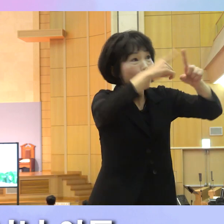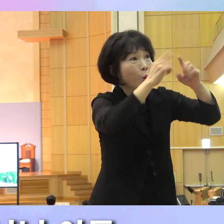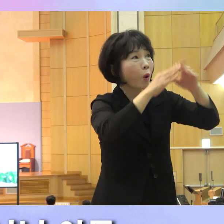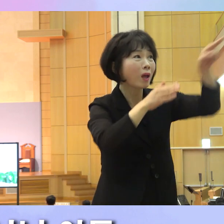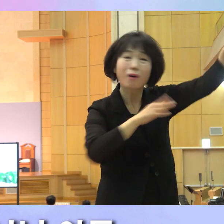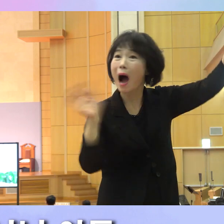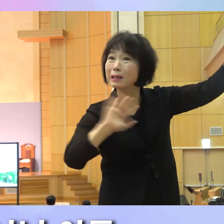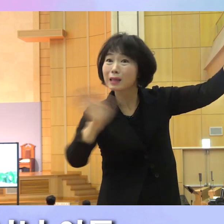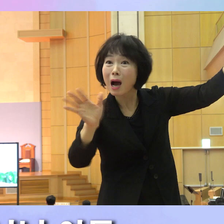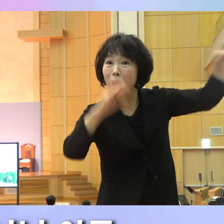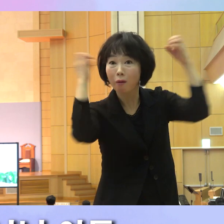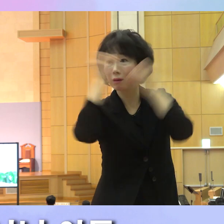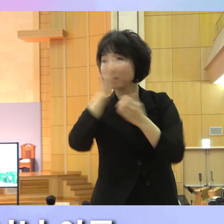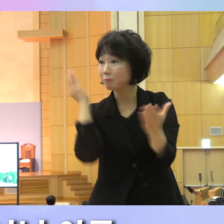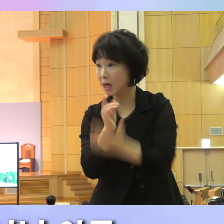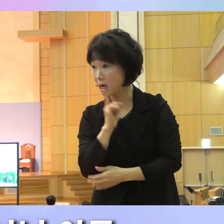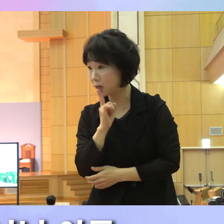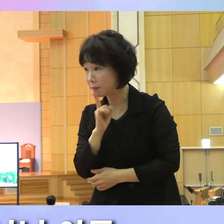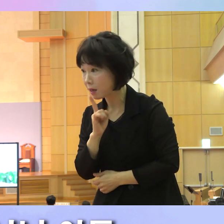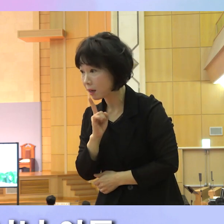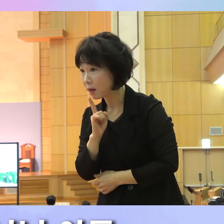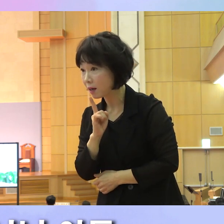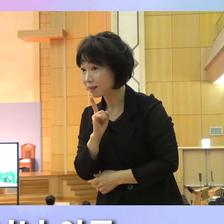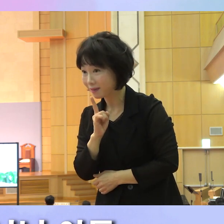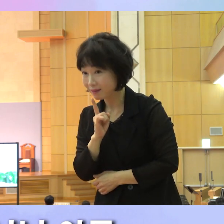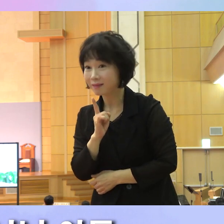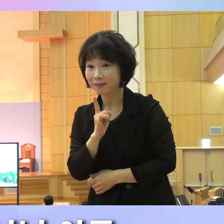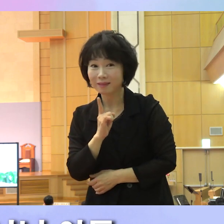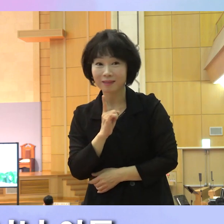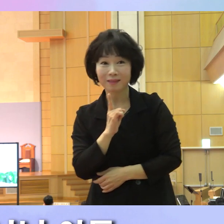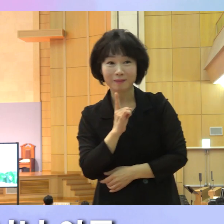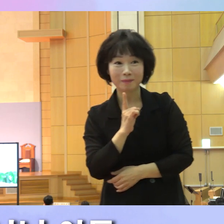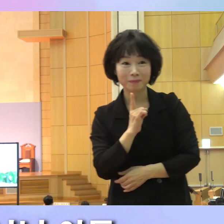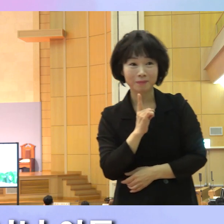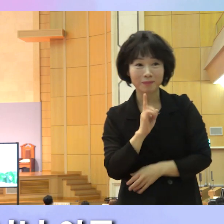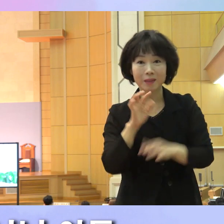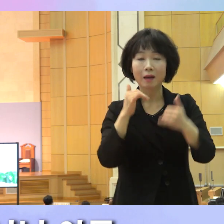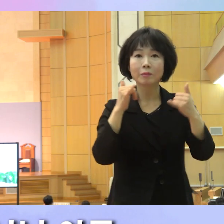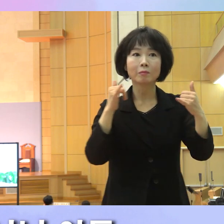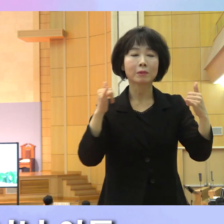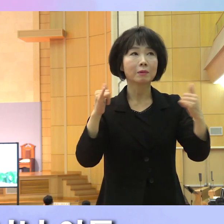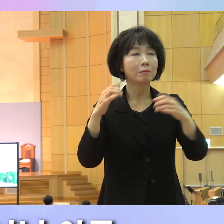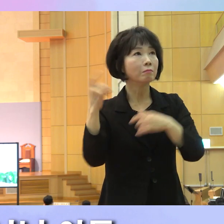하면서도 주님께서 말씀을 하고 계시는데 사람들은